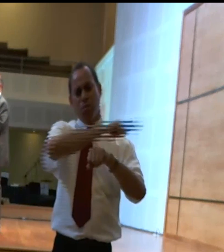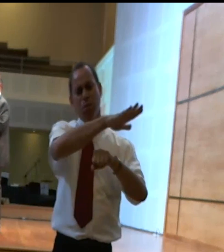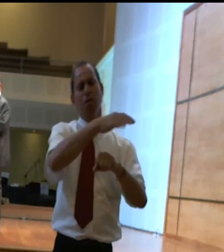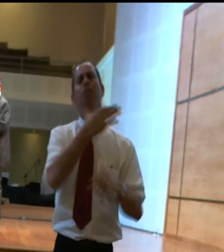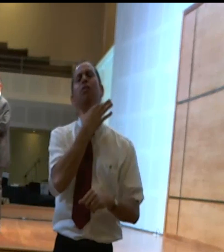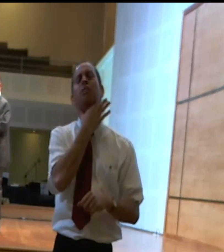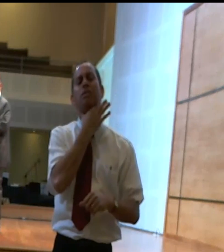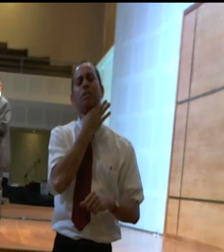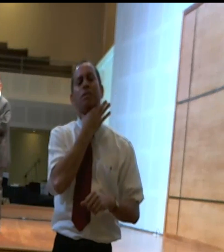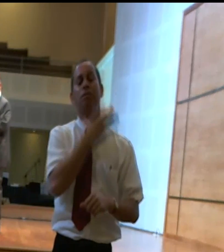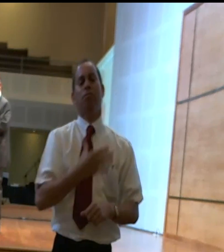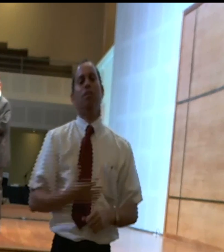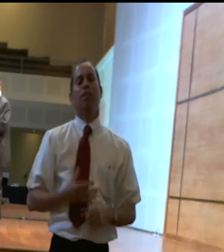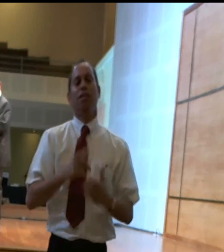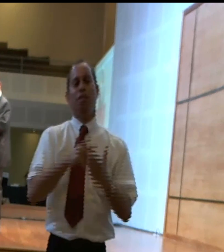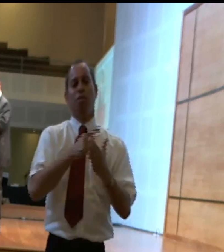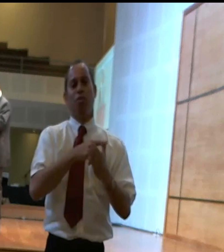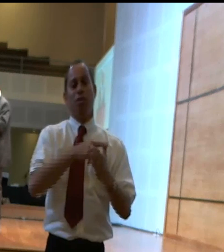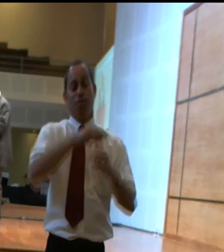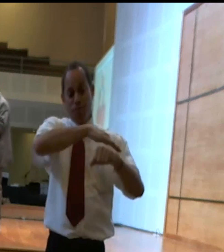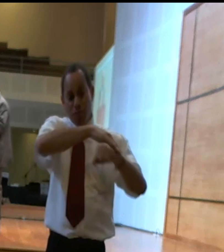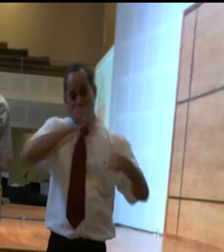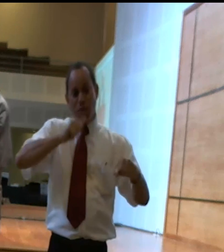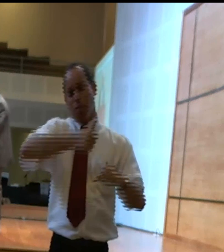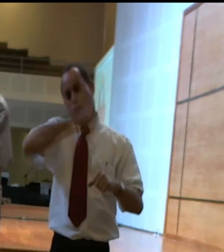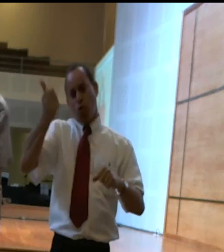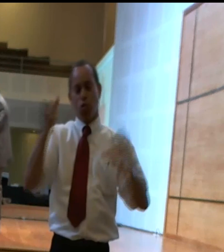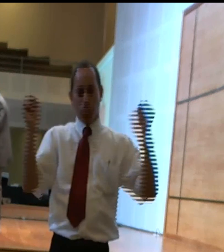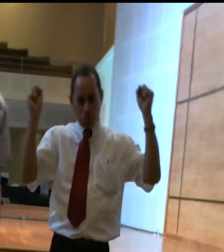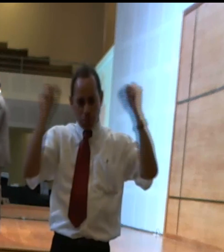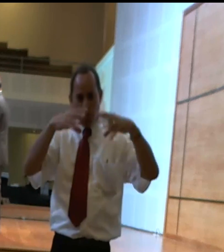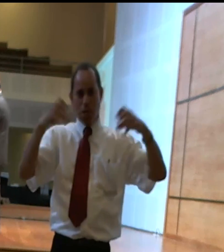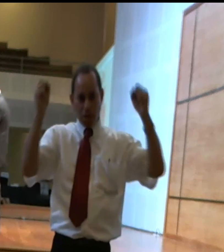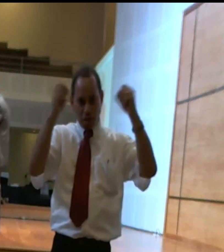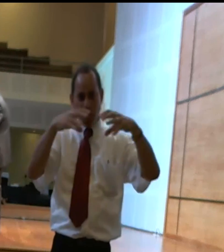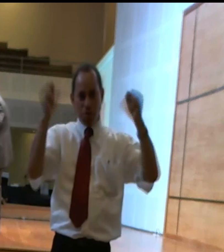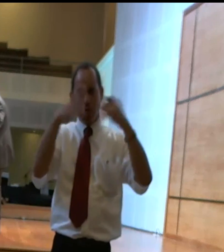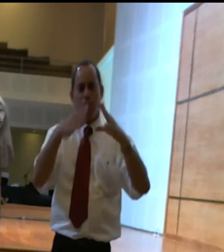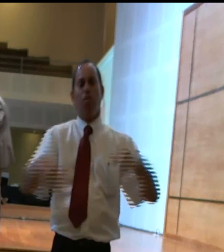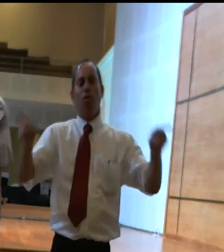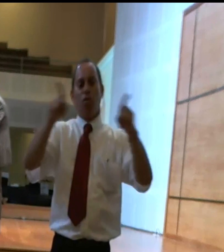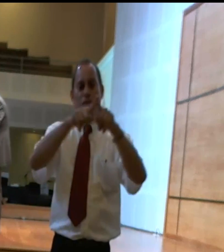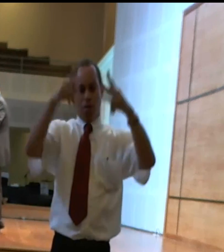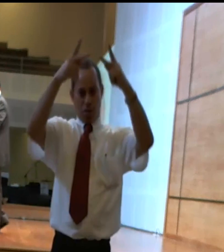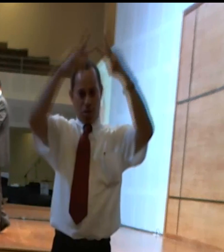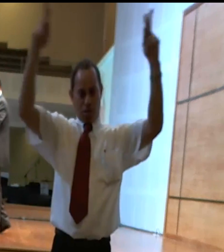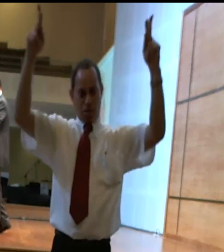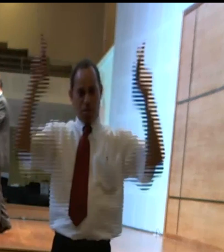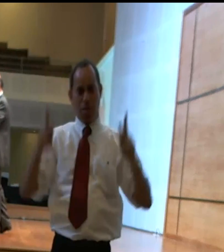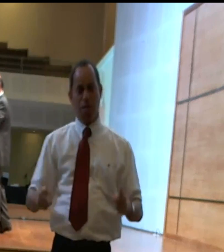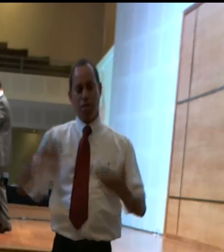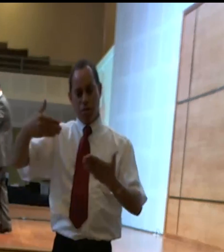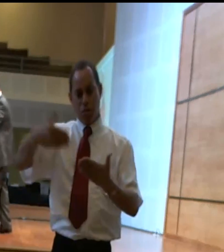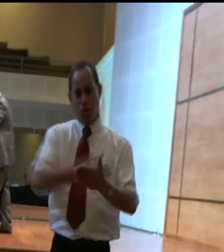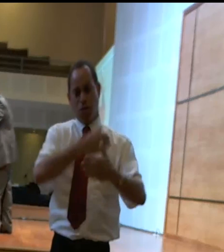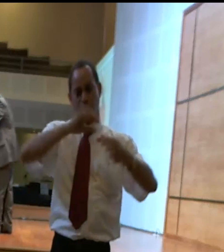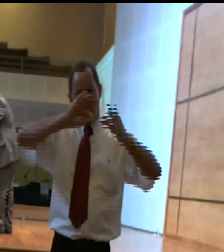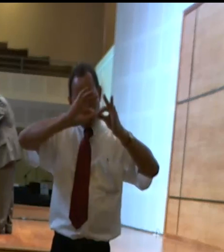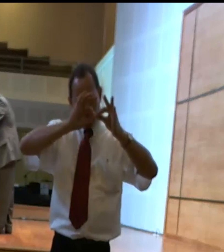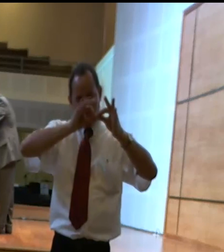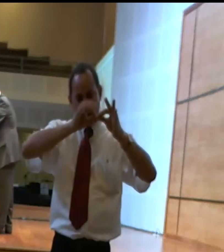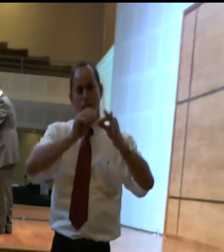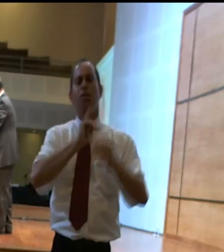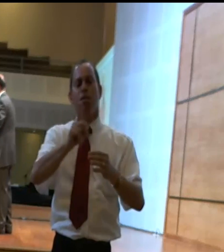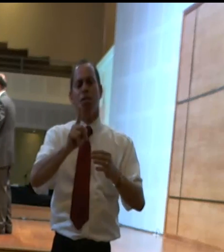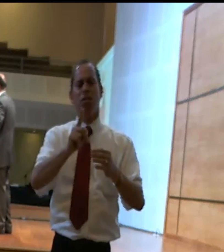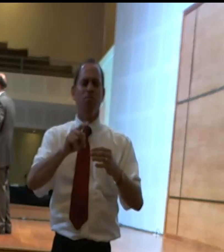horca y manda a llamar a otro adivino. Cuando llega al palacio, el nuevo intérprete le pregunta a su